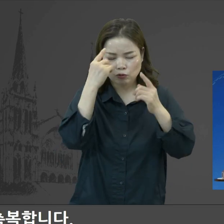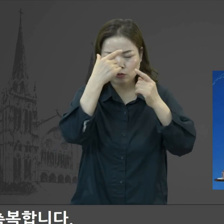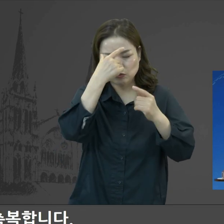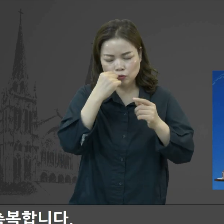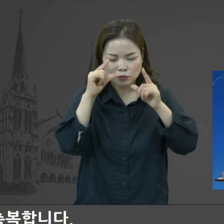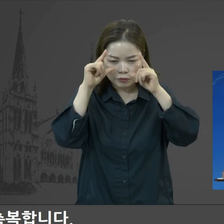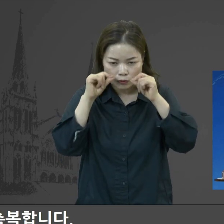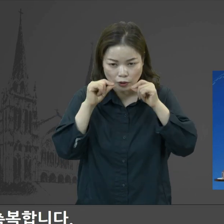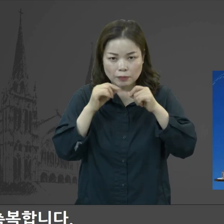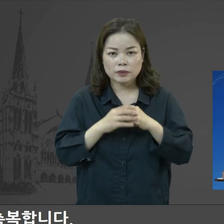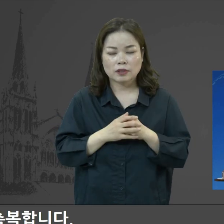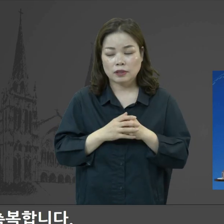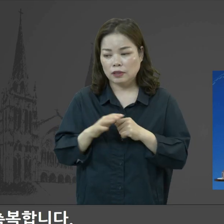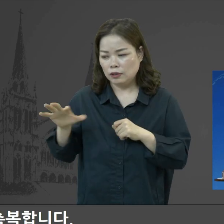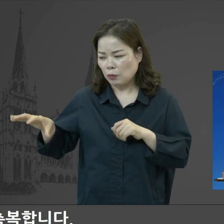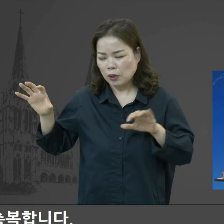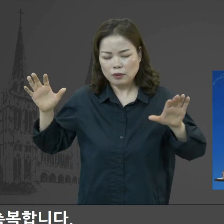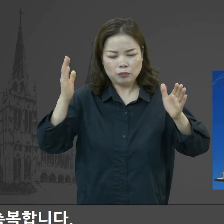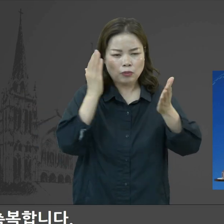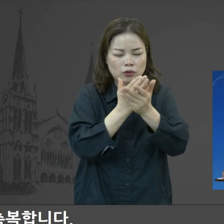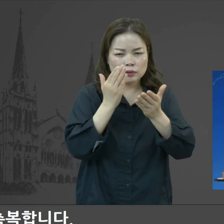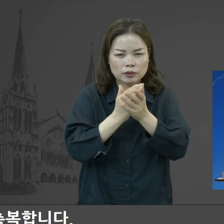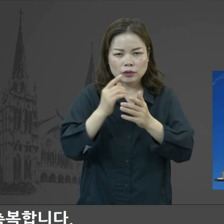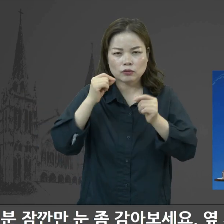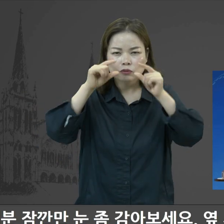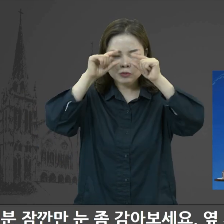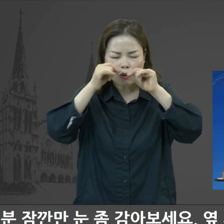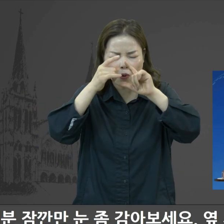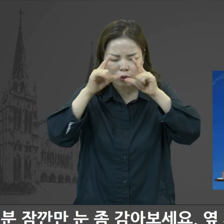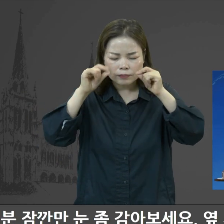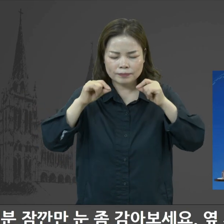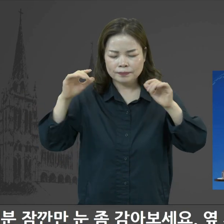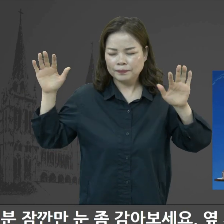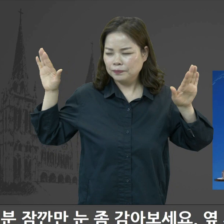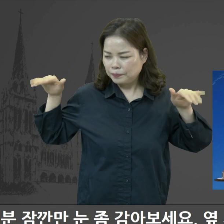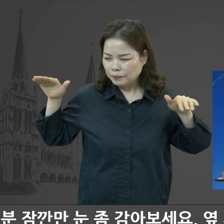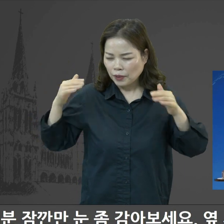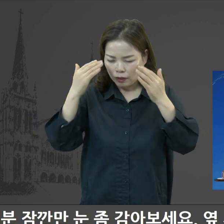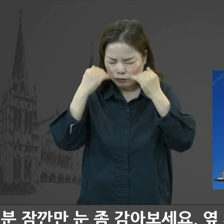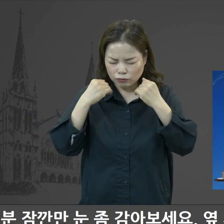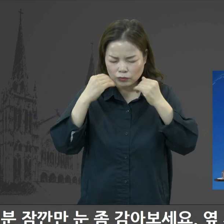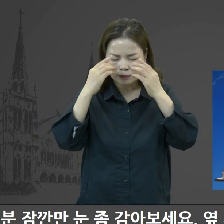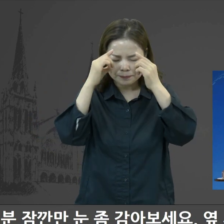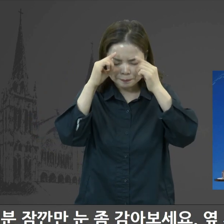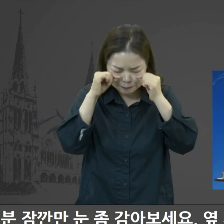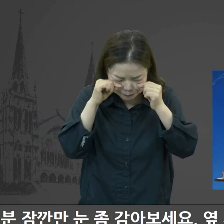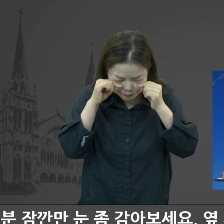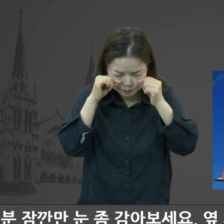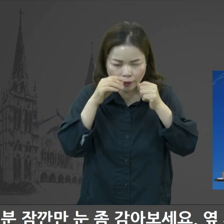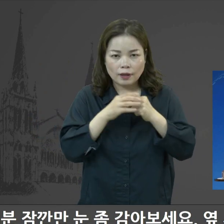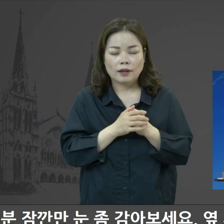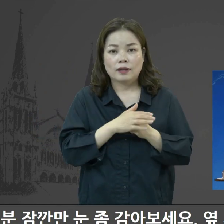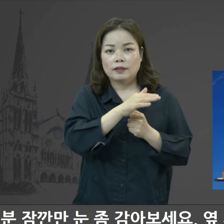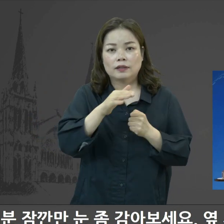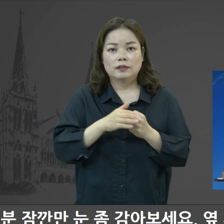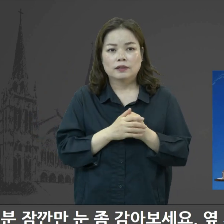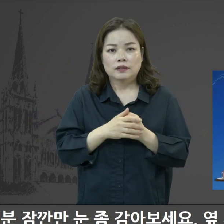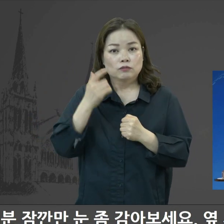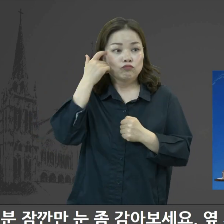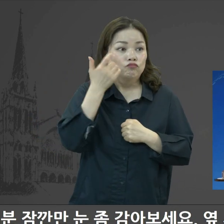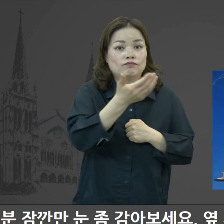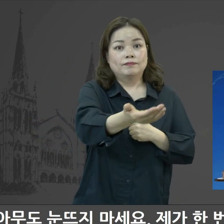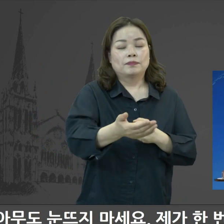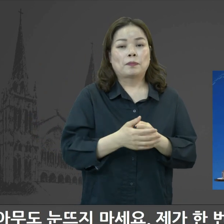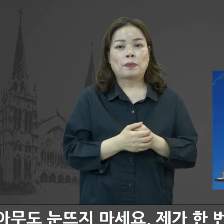감아보세요. 옆에 사람 안 봅니다. 눈 꼭 감으세요. 아무도 눈 뜨지 마세요. 제가 한 번만 여러분들에게